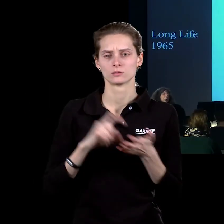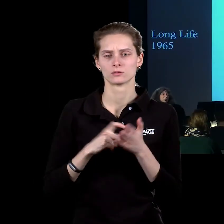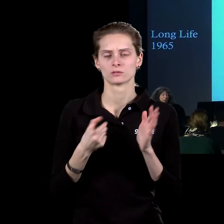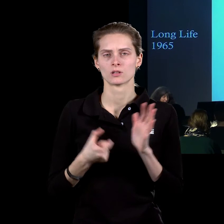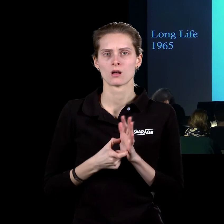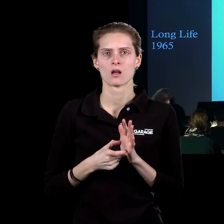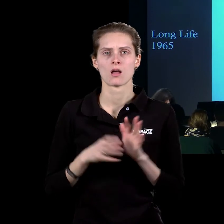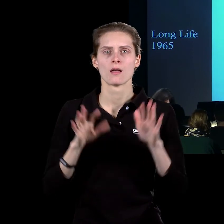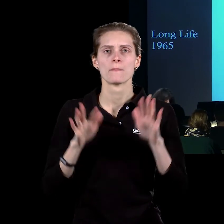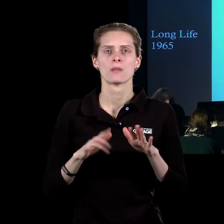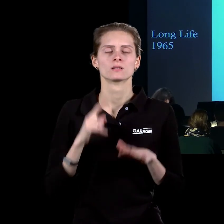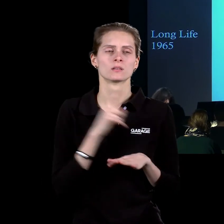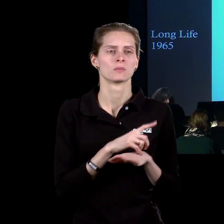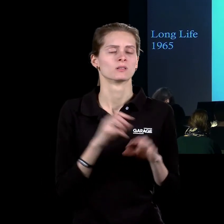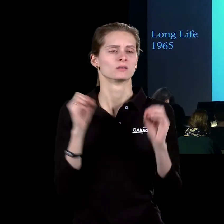на